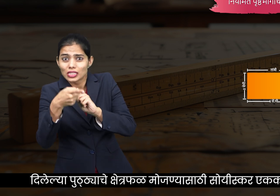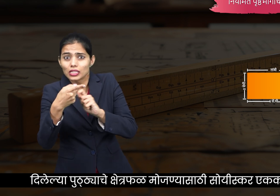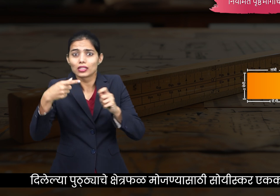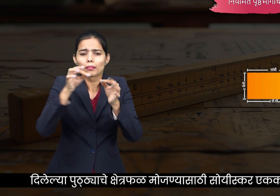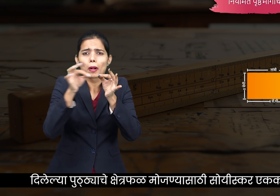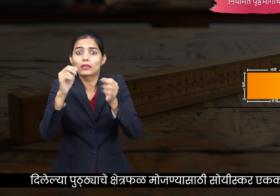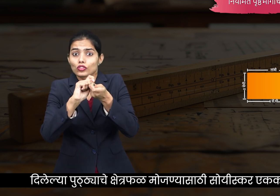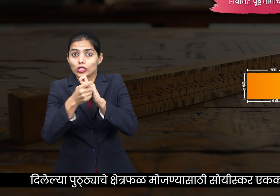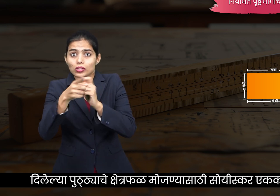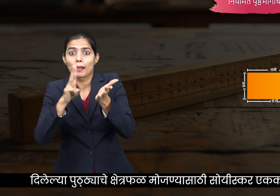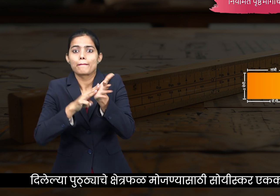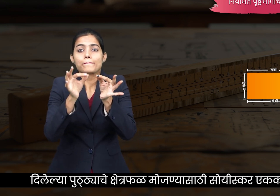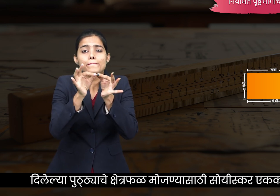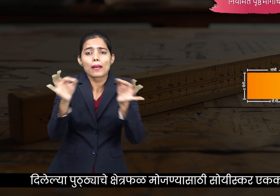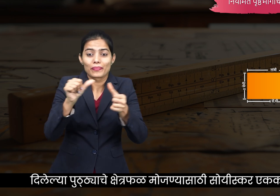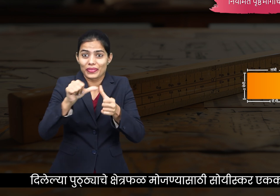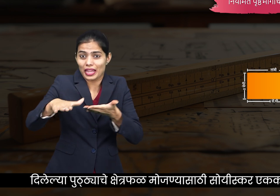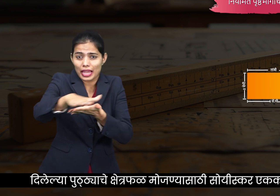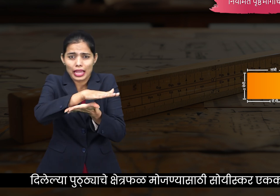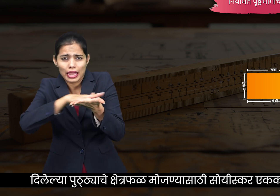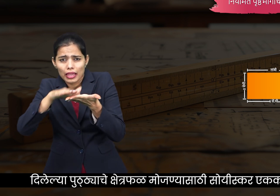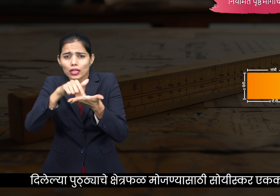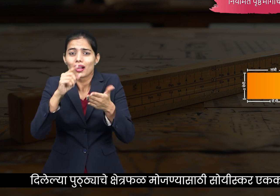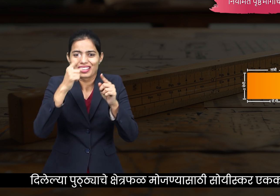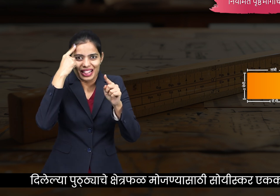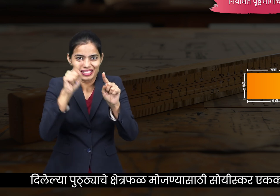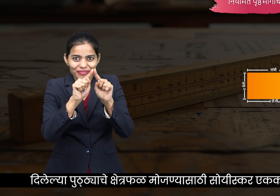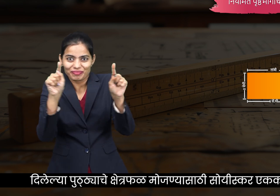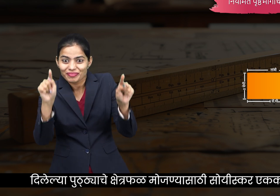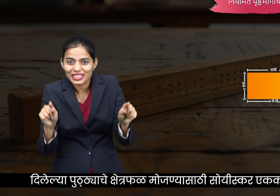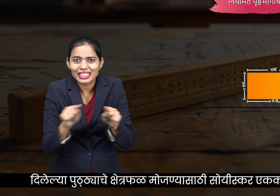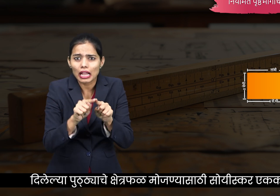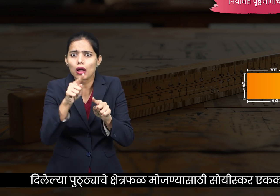दिलेल्या पुठ्ठ्याच्या क्षेत्रफळ मोजण्यासाठी सोयीस्कर एकक चौरस सेमी असेल।